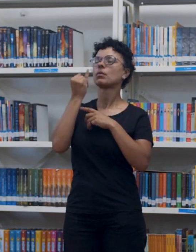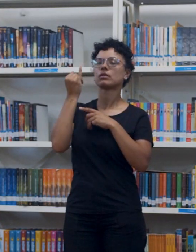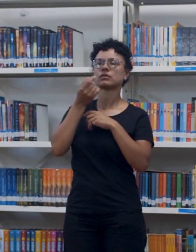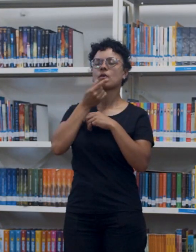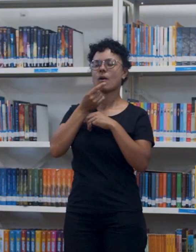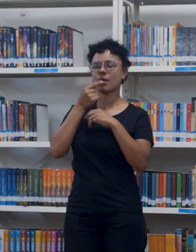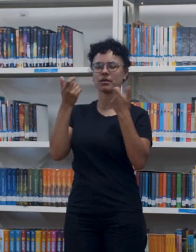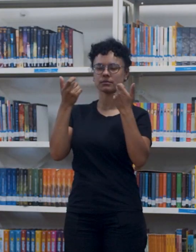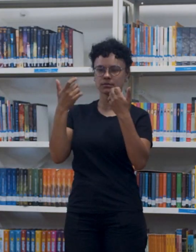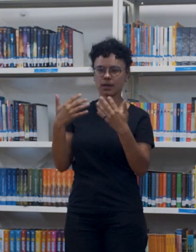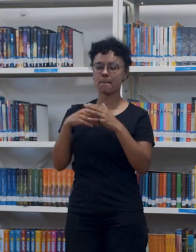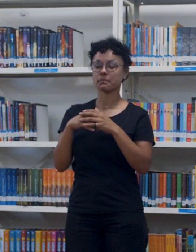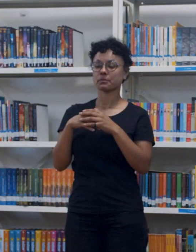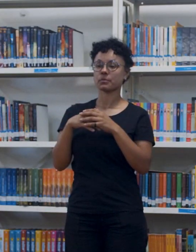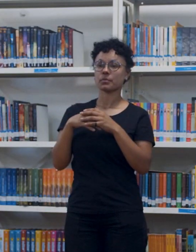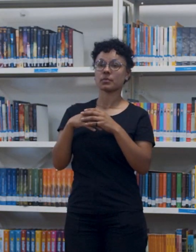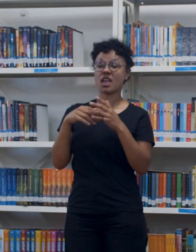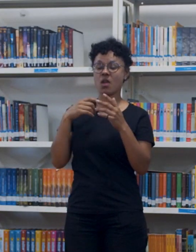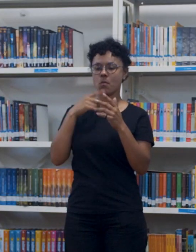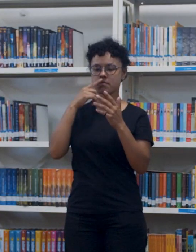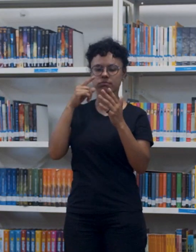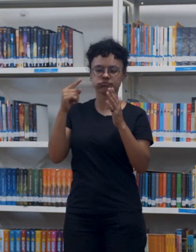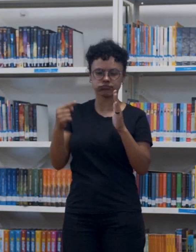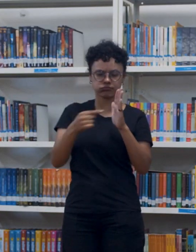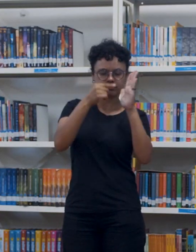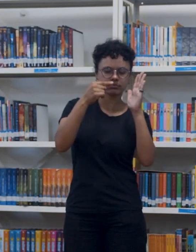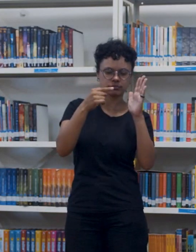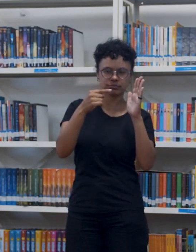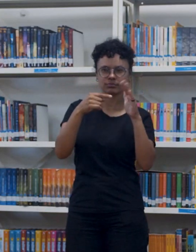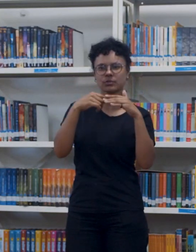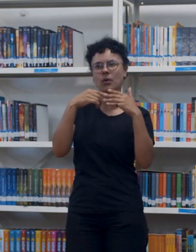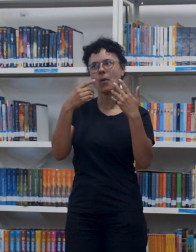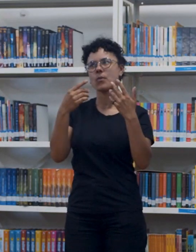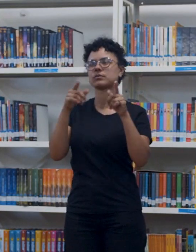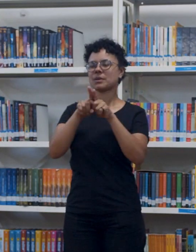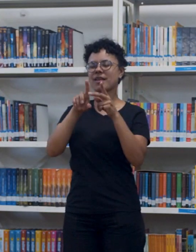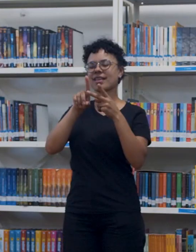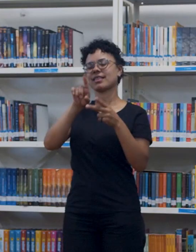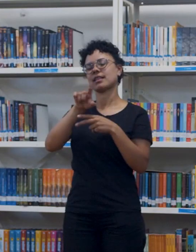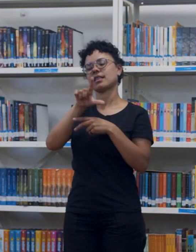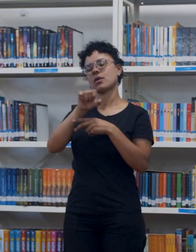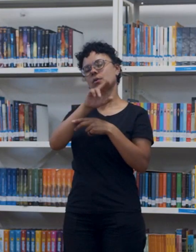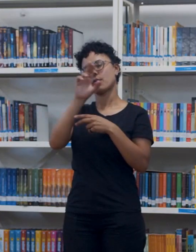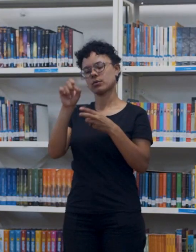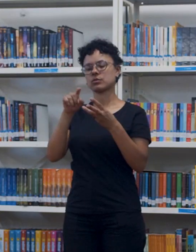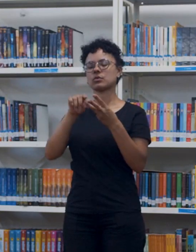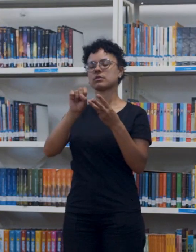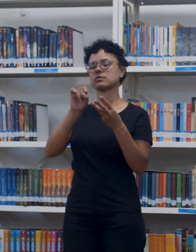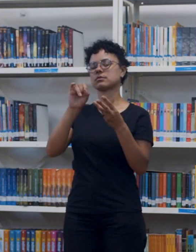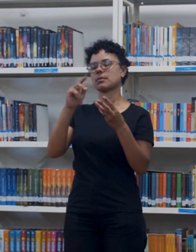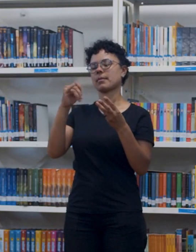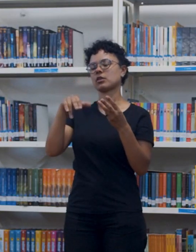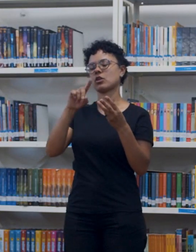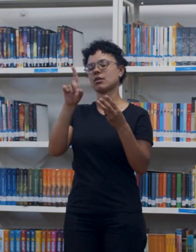ele falava é que se não existe afetamento, que é a mesma coisa que o Deleuze fala, que é a mesma coisa que o Spinoza fala,